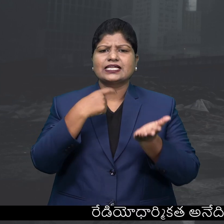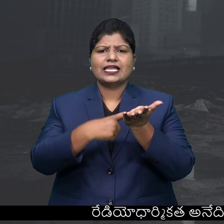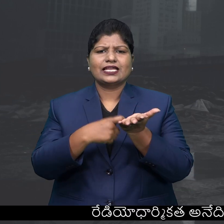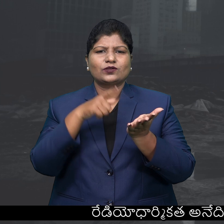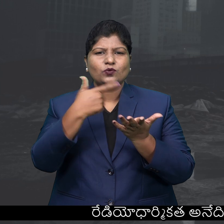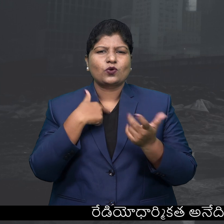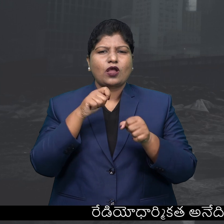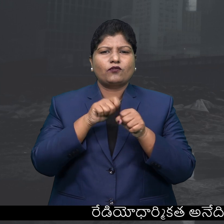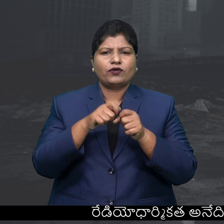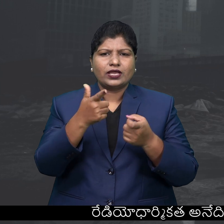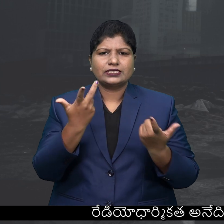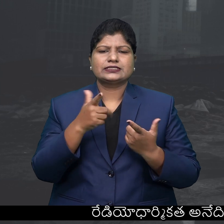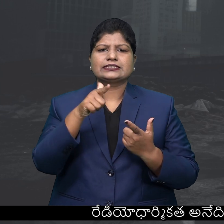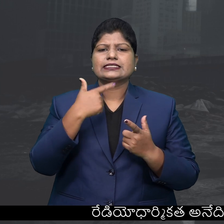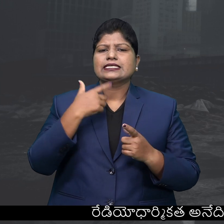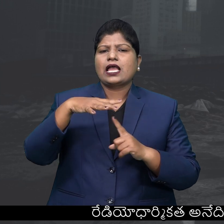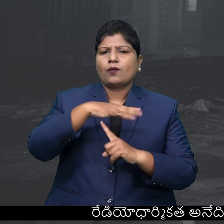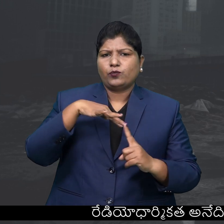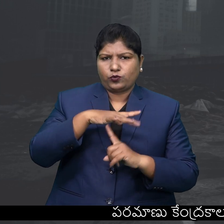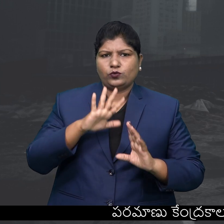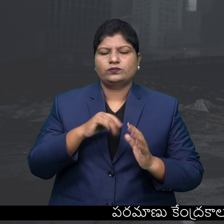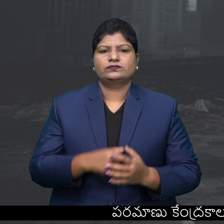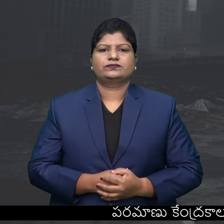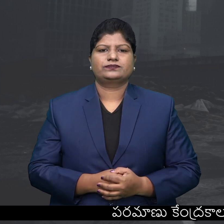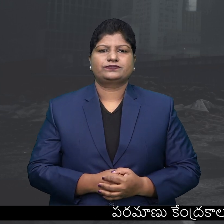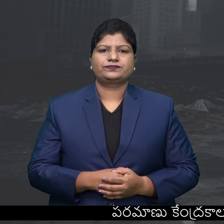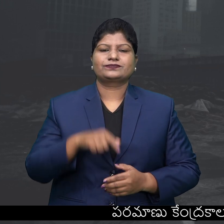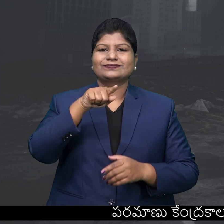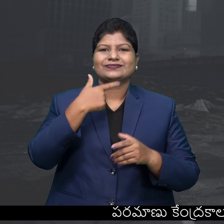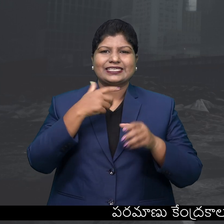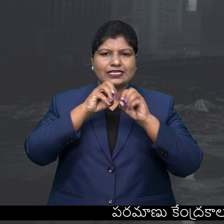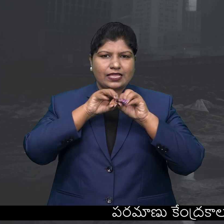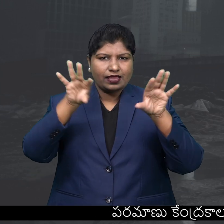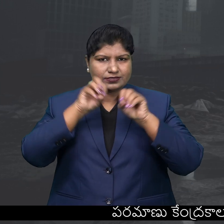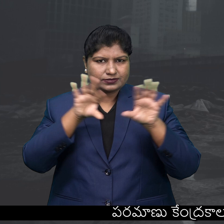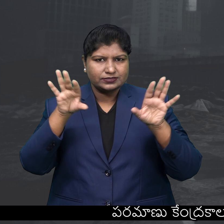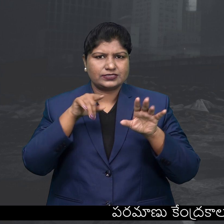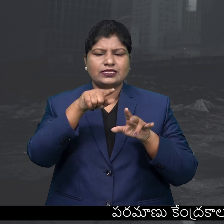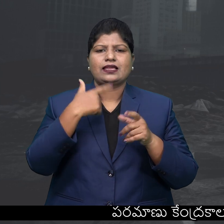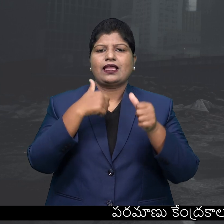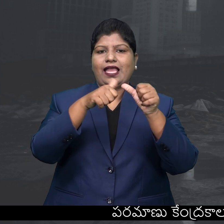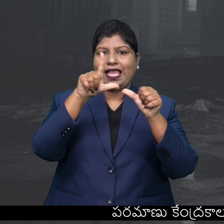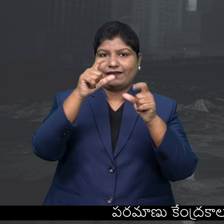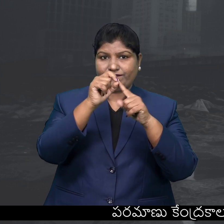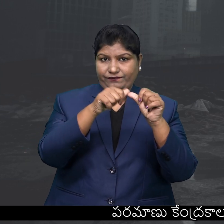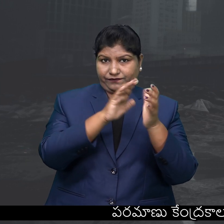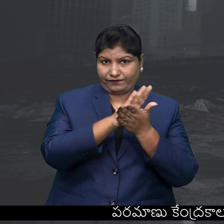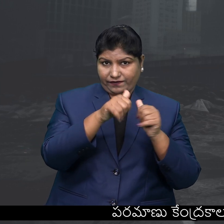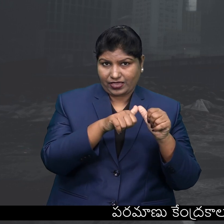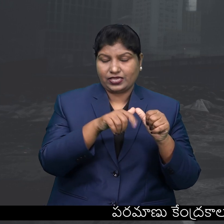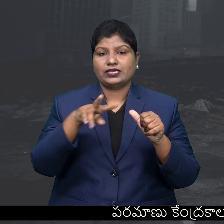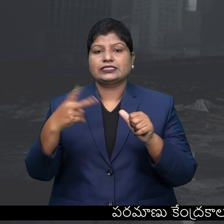రేడియోధార్మికత అనేది రేడియోధార్మిక మూలకాల యొక్క పరమాణు కేంద్రకాల విచ్ఛేదనం కారణంగా ఆల్ఫా,